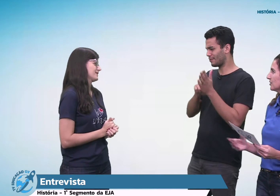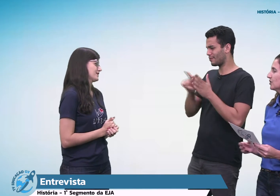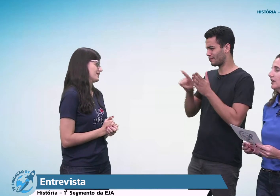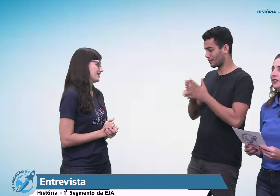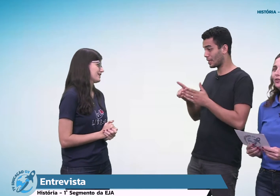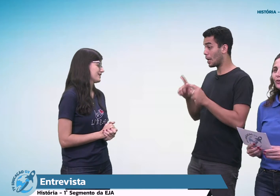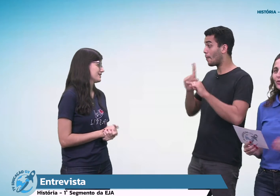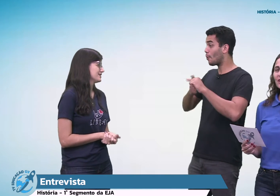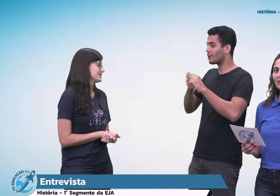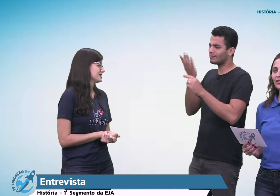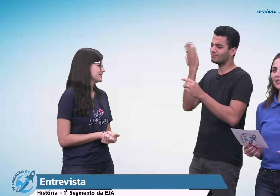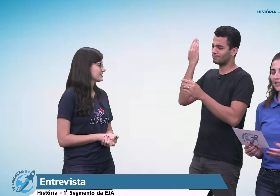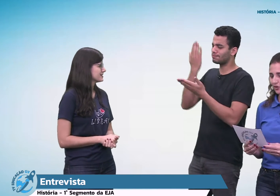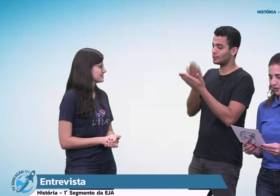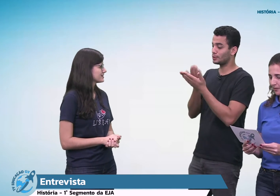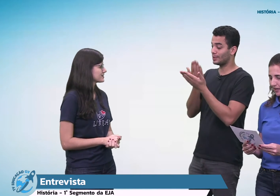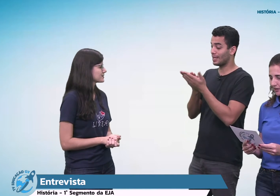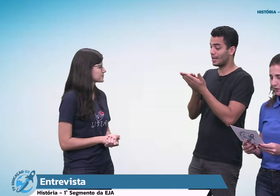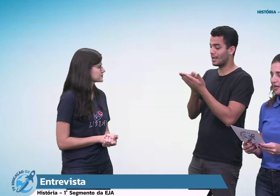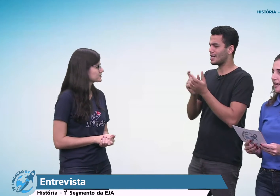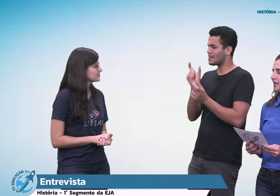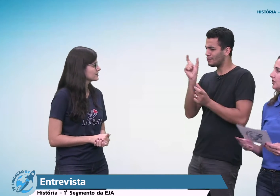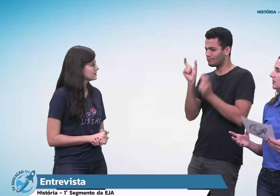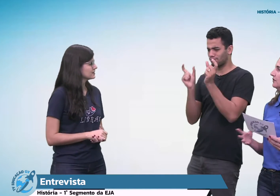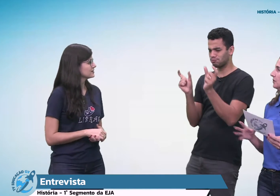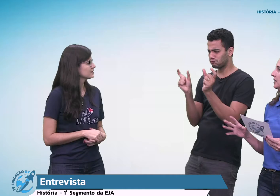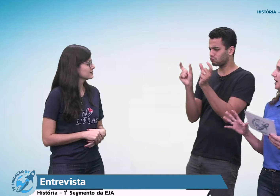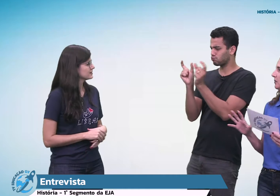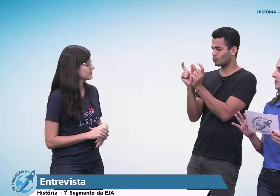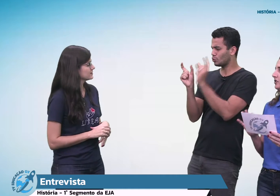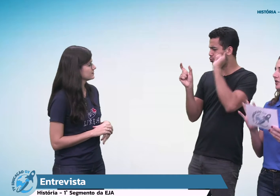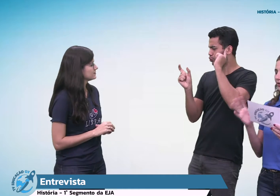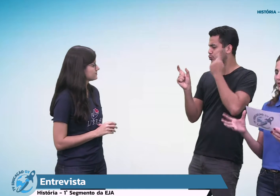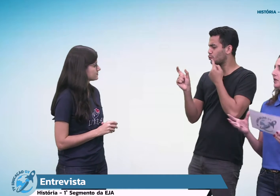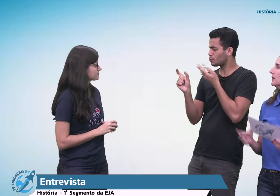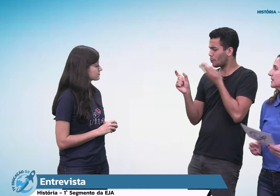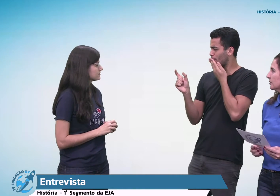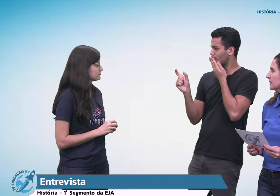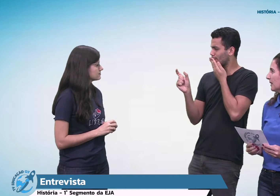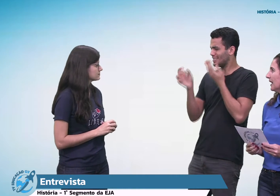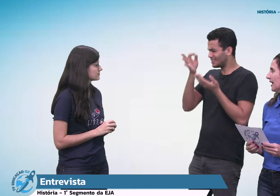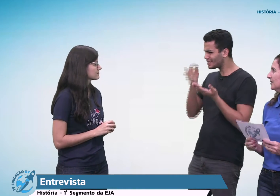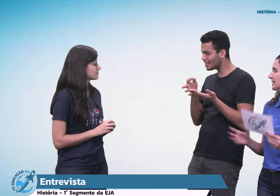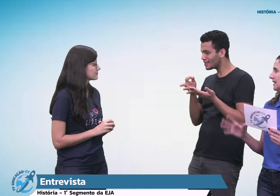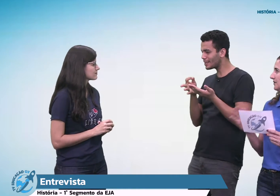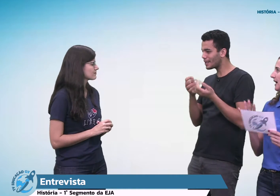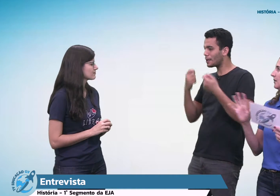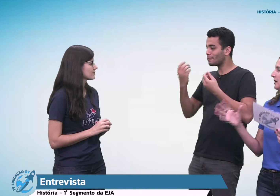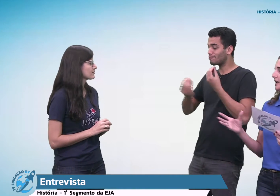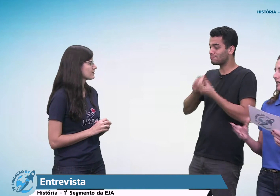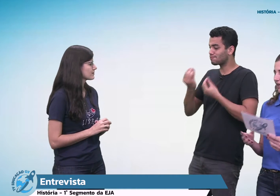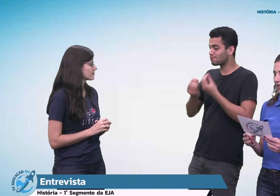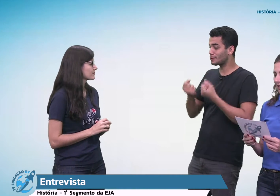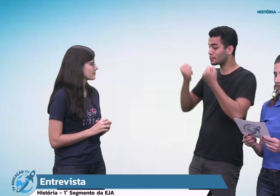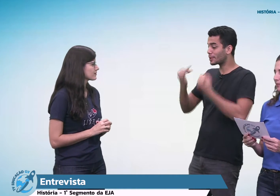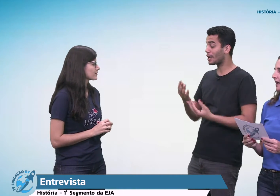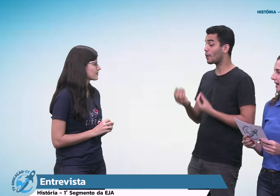gente levantou justamente esse questionamento e a gente viu que realmente dissociou essas duas palavras, elas ficaram, né, separadas